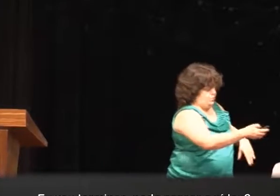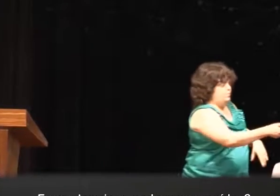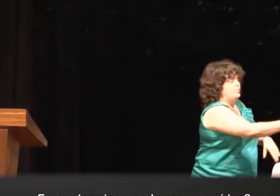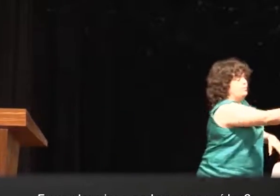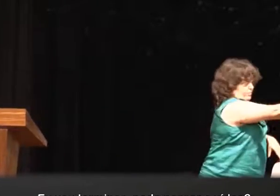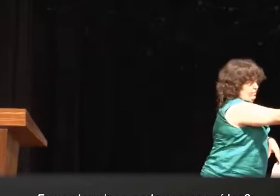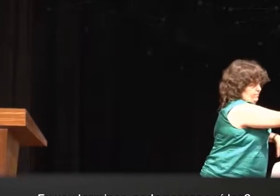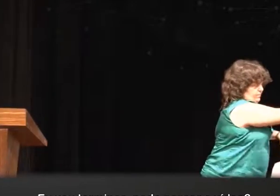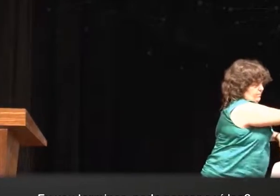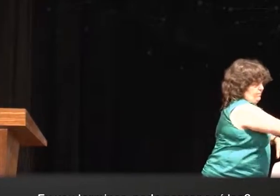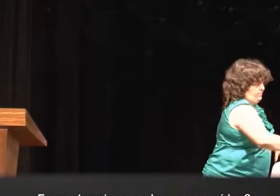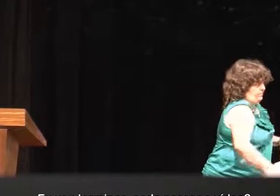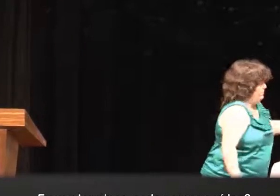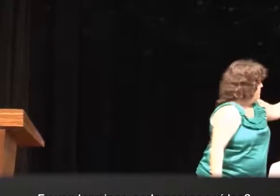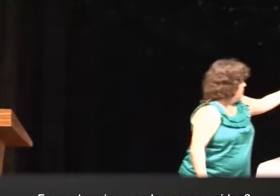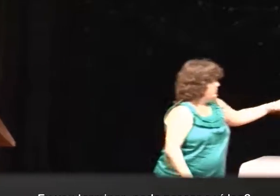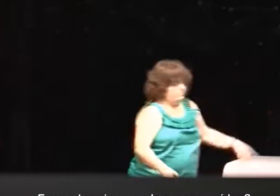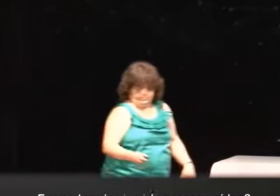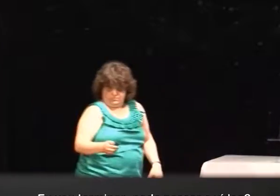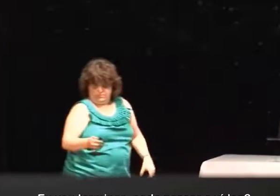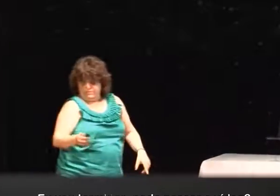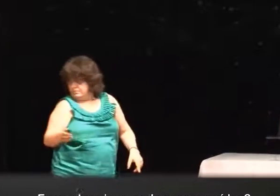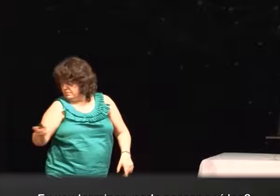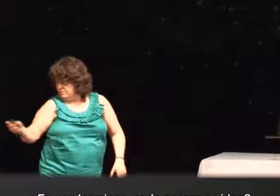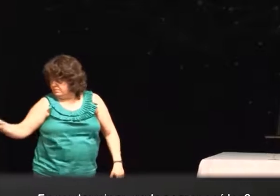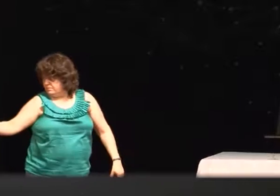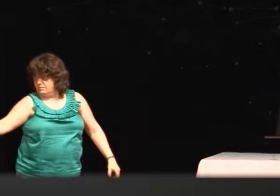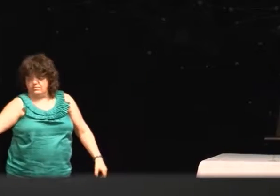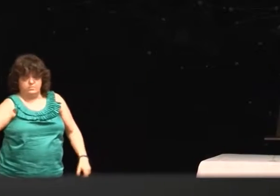Eu vou terminar rapidinho. Pode passar para mim o vídeo?